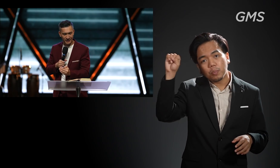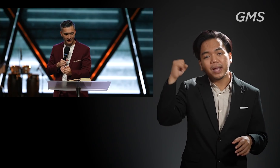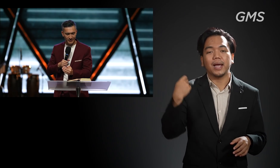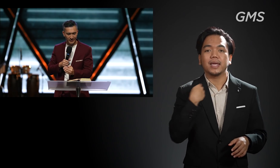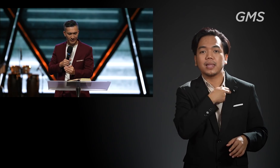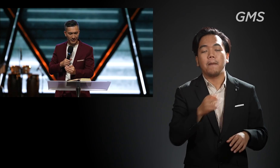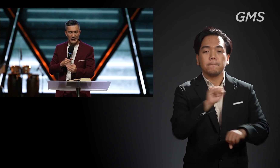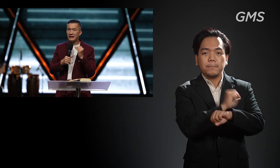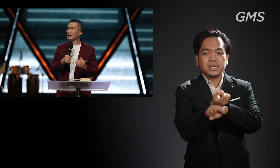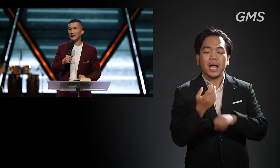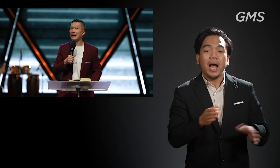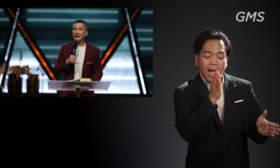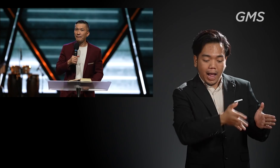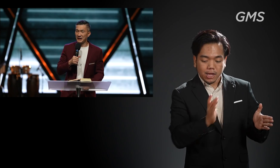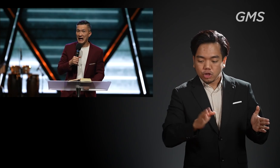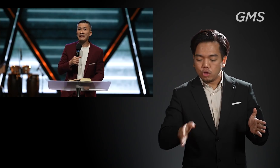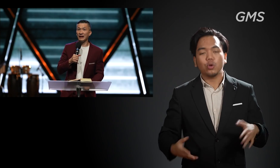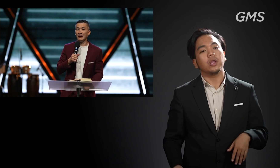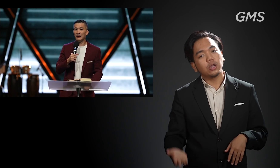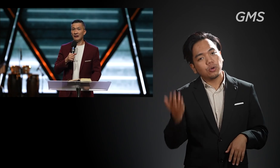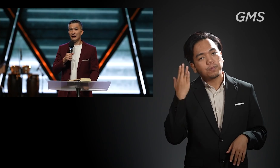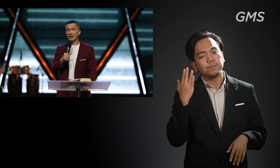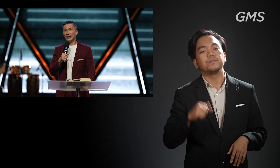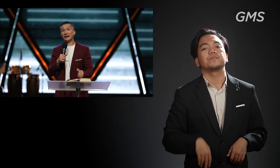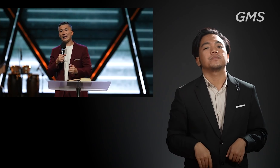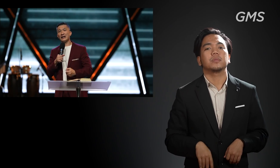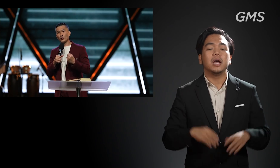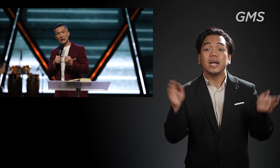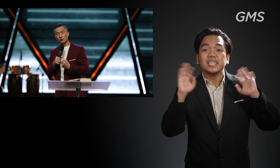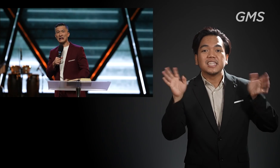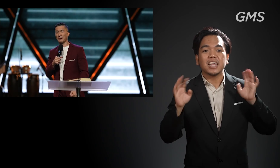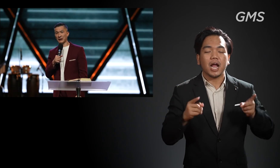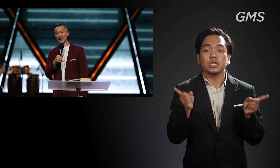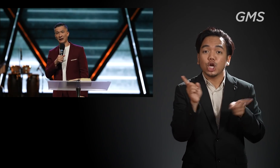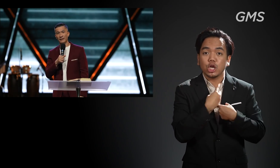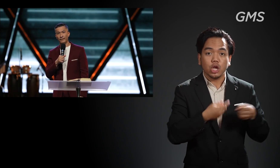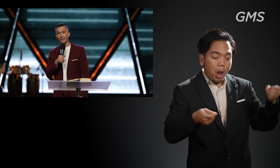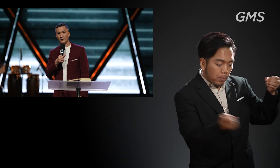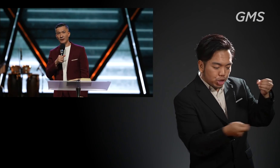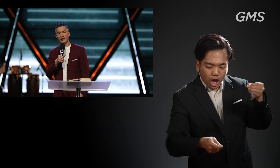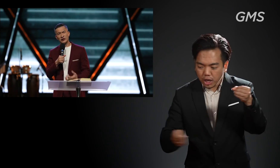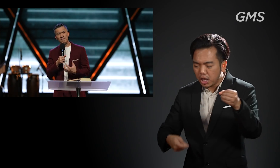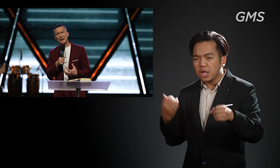sih? Jangan jadi petani yang picik hati. Dia kira dia susah-susah dapat benih.